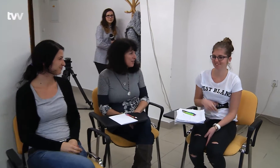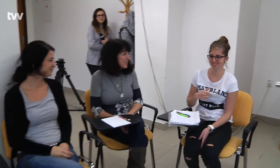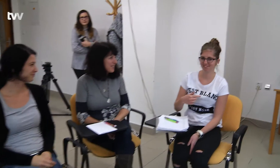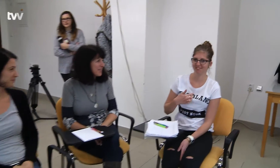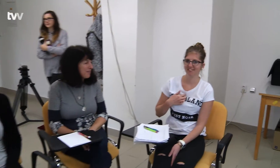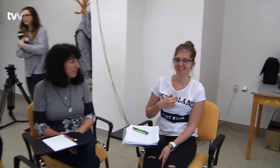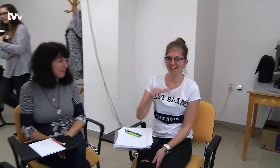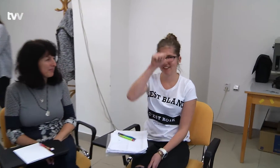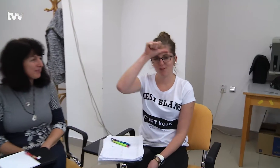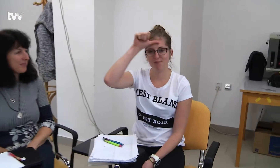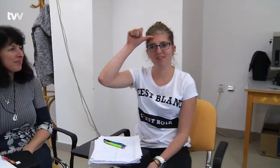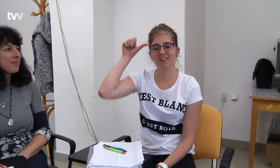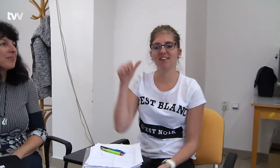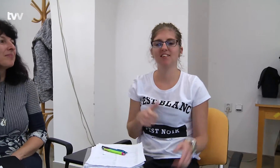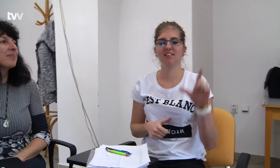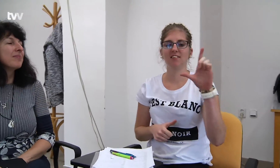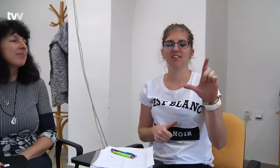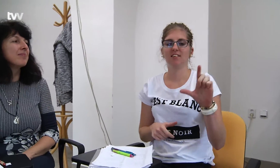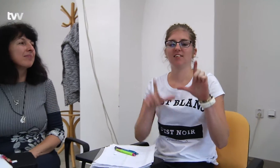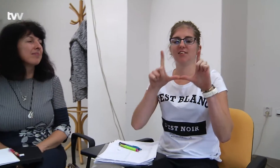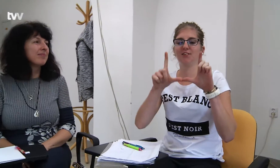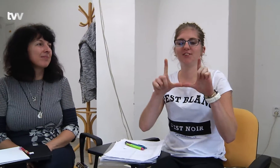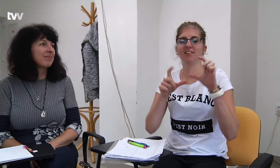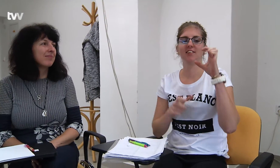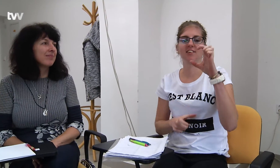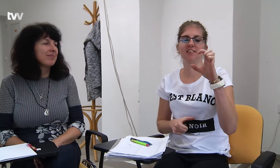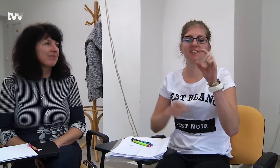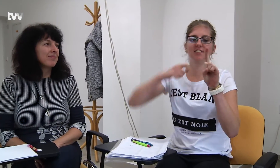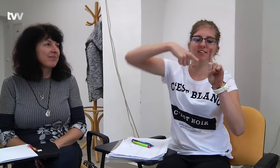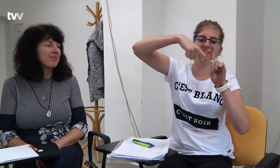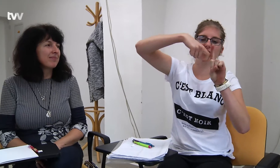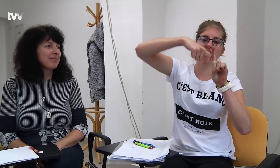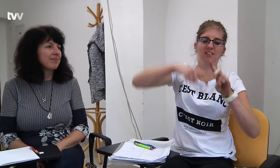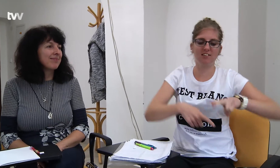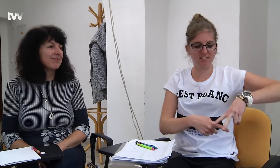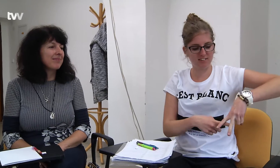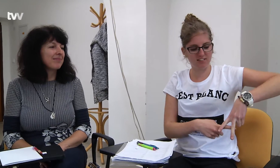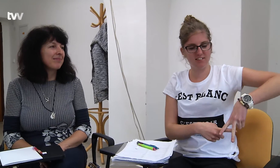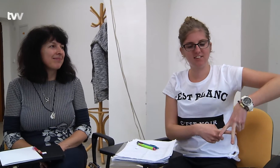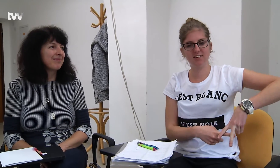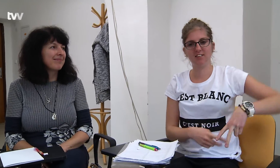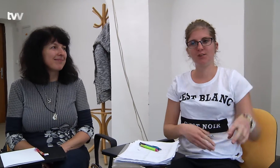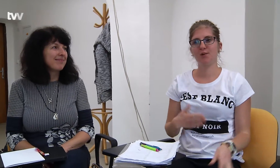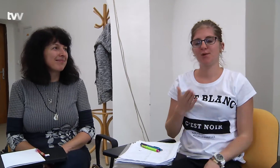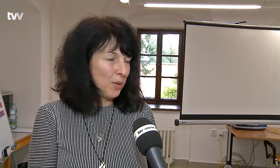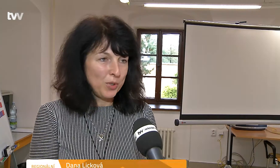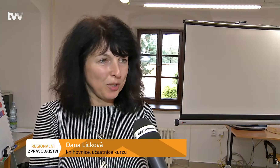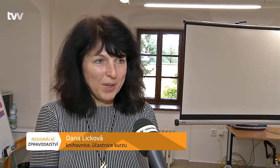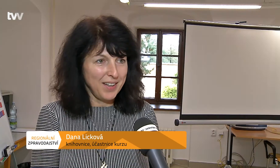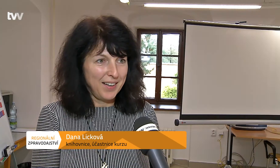11 let a té nejstarší kolem 70. Kurz je pokračovací a od samého začátku se ho účastní i Dana Lidsková. I po těch